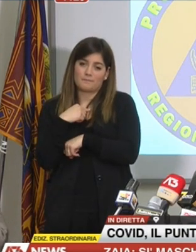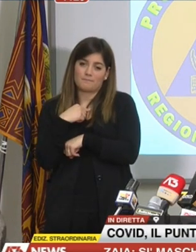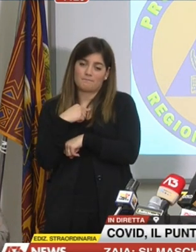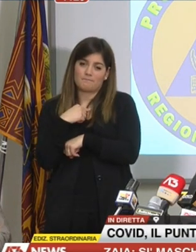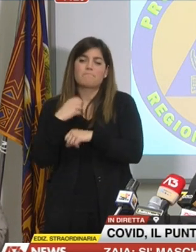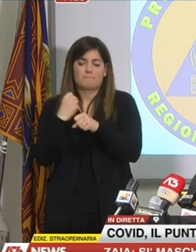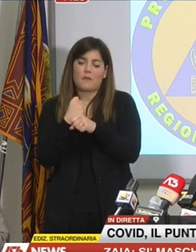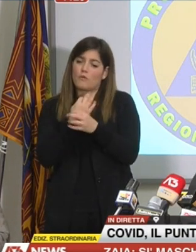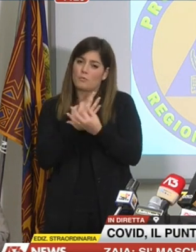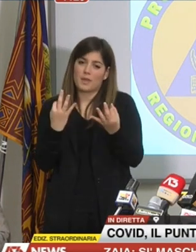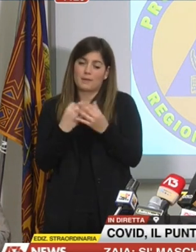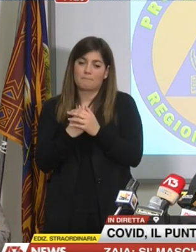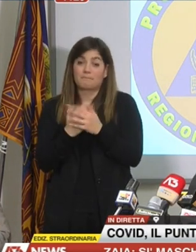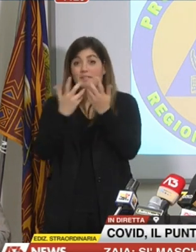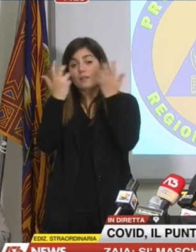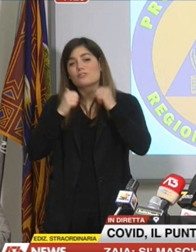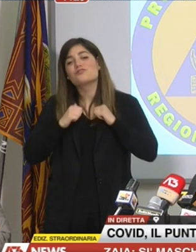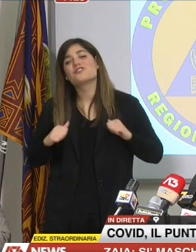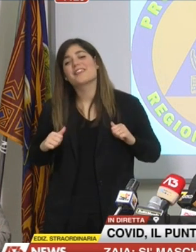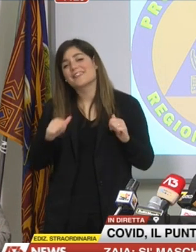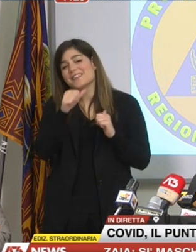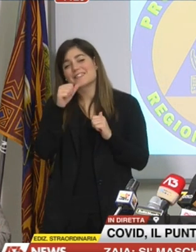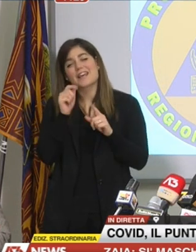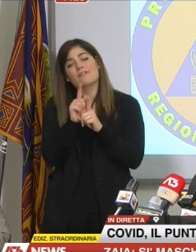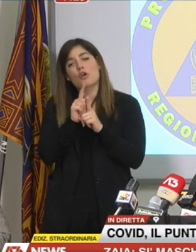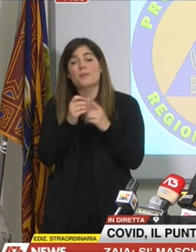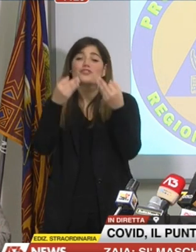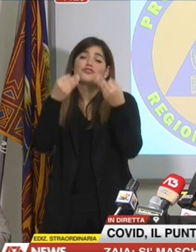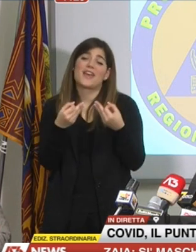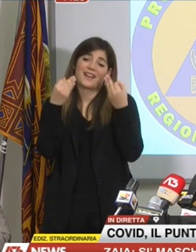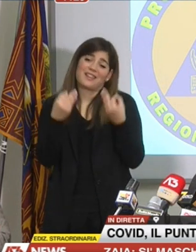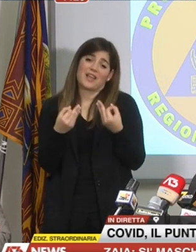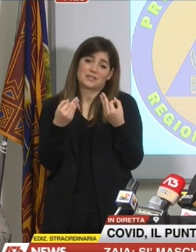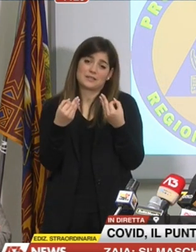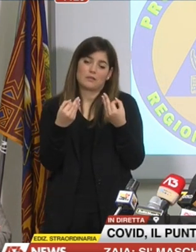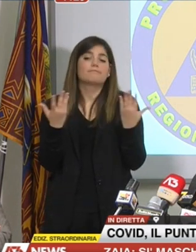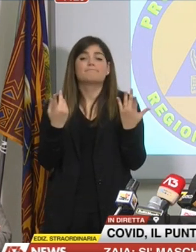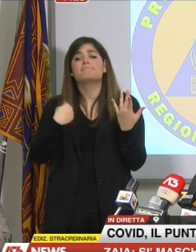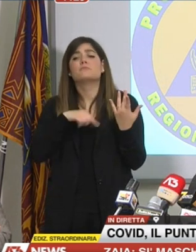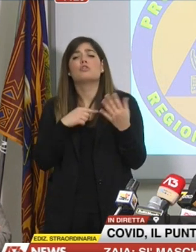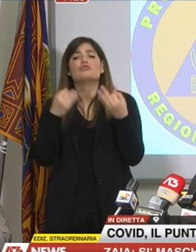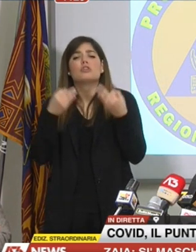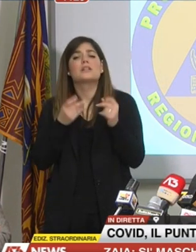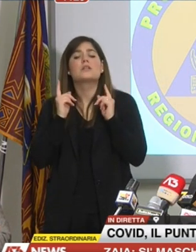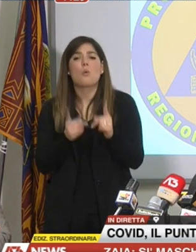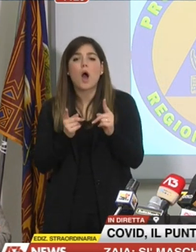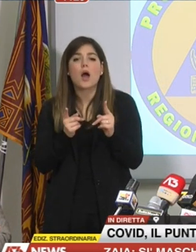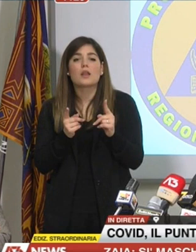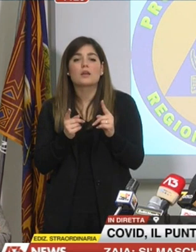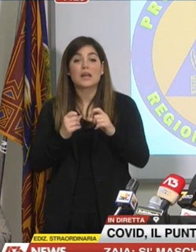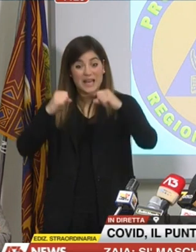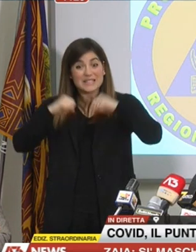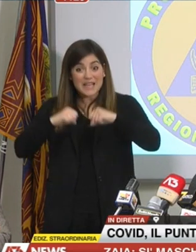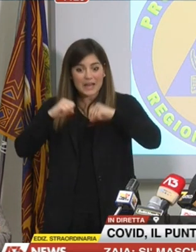di stabilità, hanno bisogno di certezze. Di certo una certezza ce l'abbiamo in Veneto, la macchina della sanità